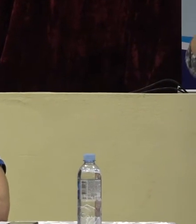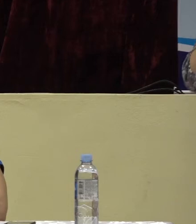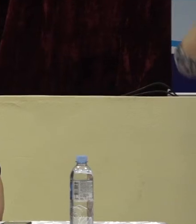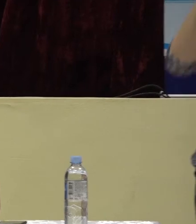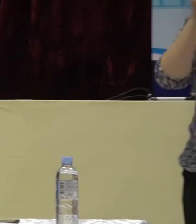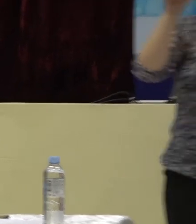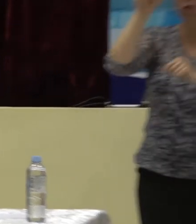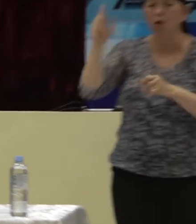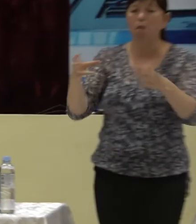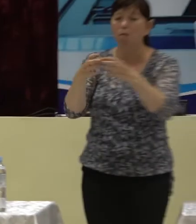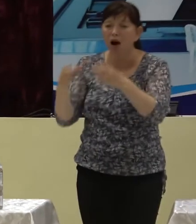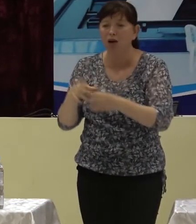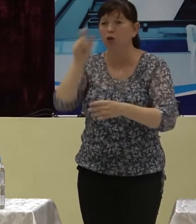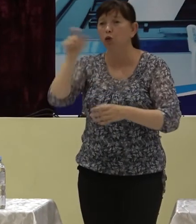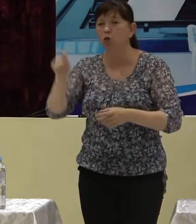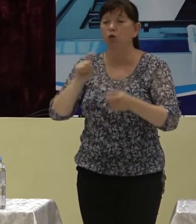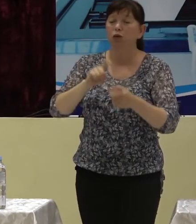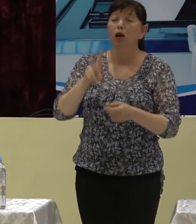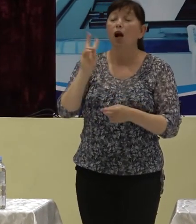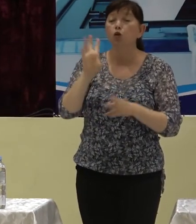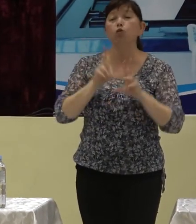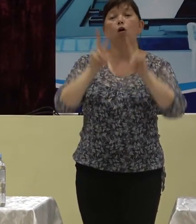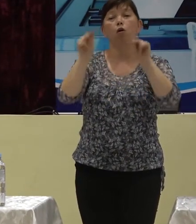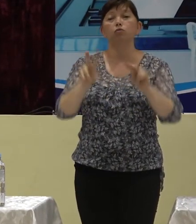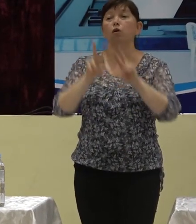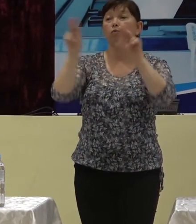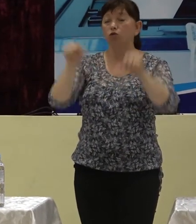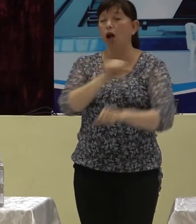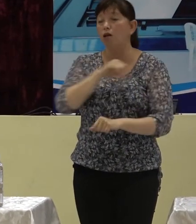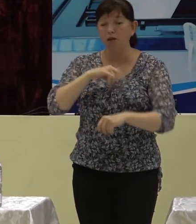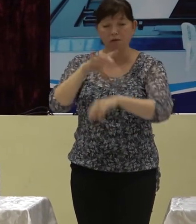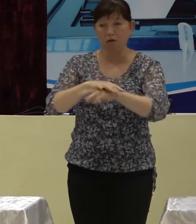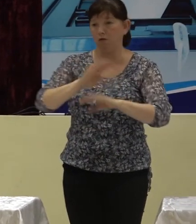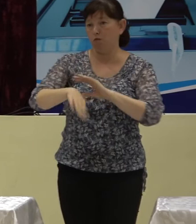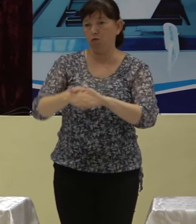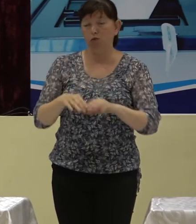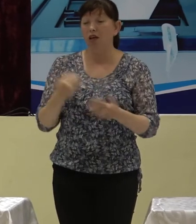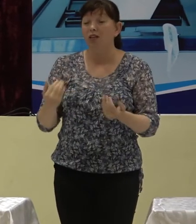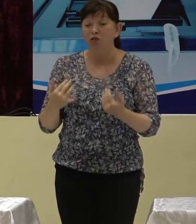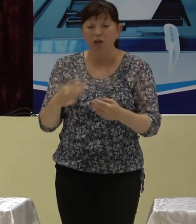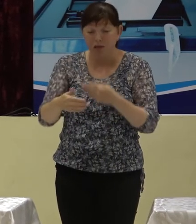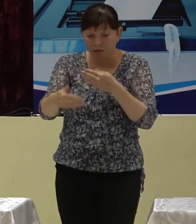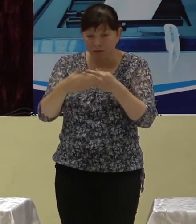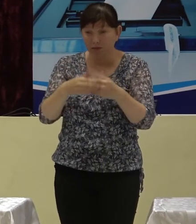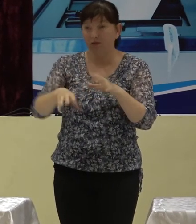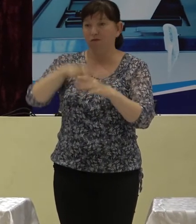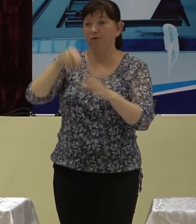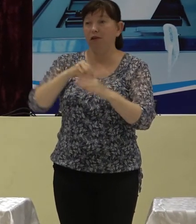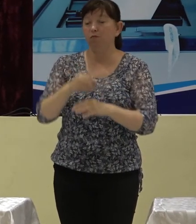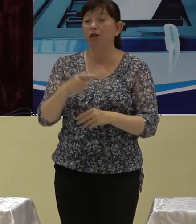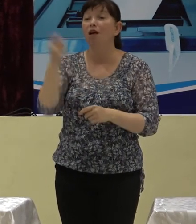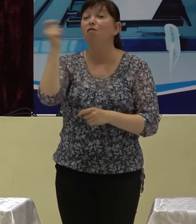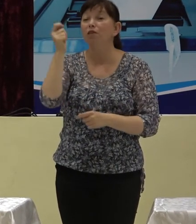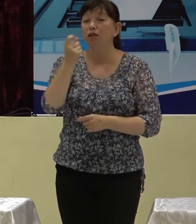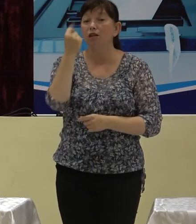și partide politice care doar au promis și nu au făcut nimic. Suntem pe ultima sută de metri.